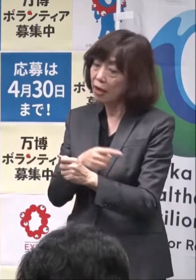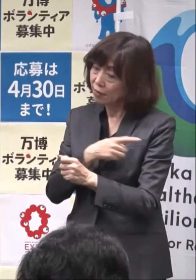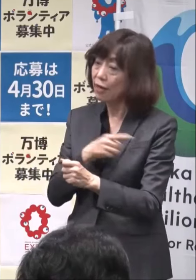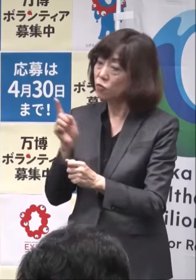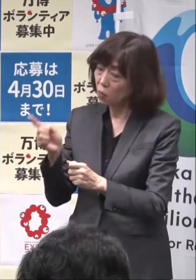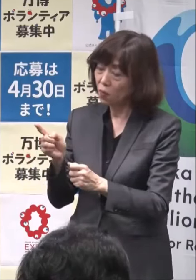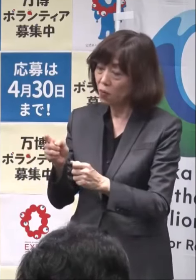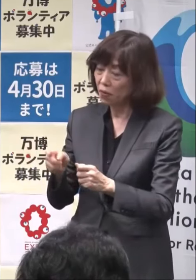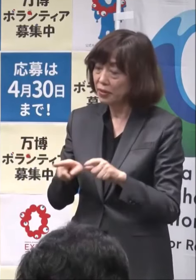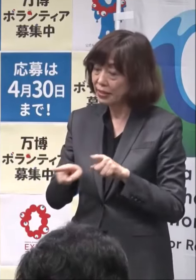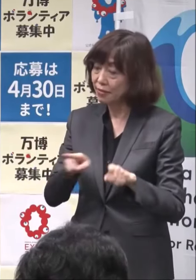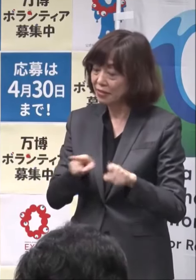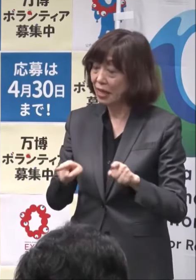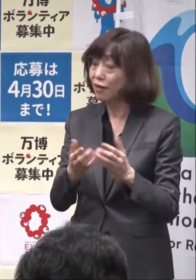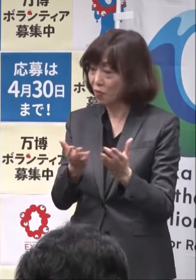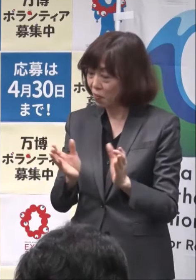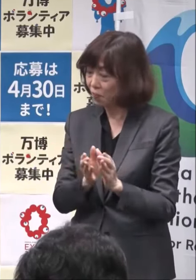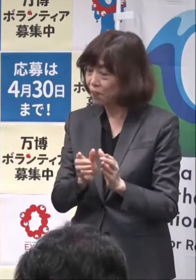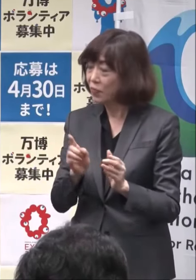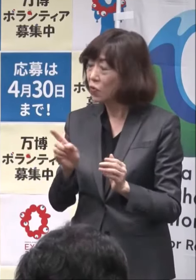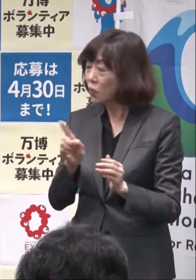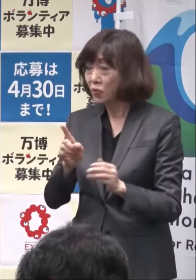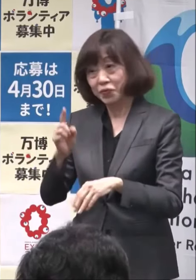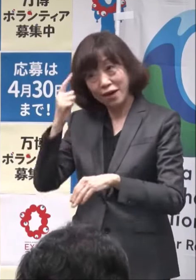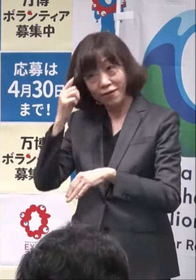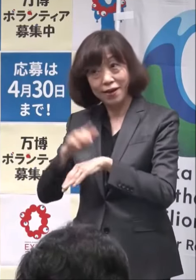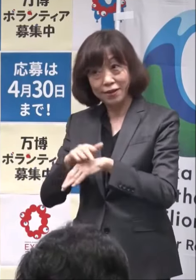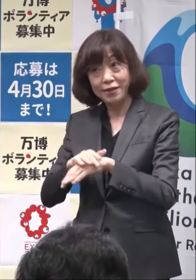案についてどういった所見をお持ちでしょうか。